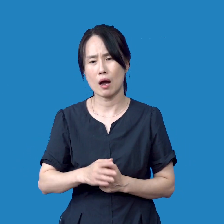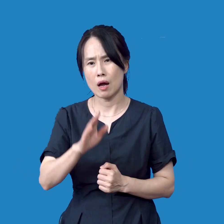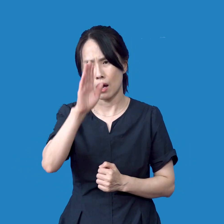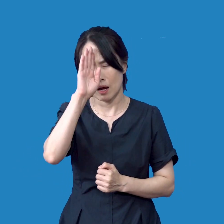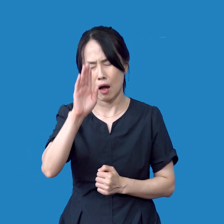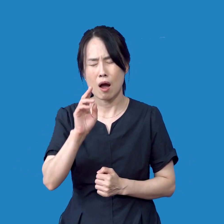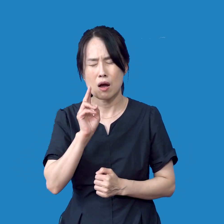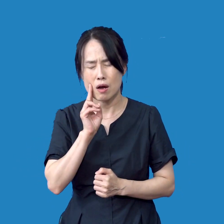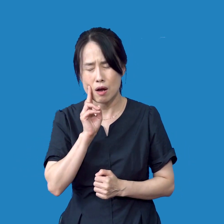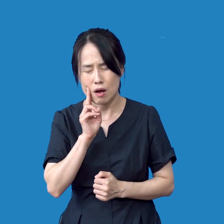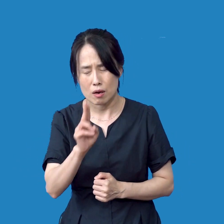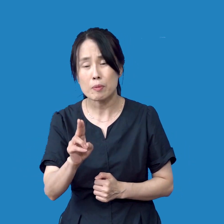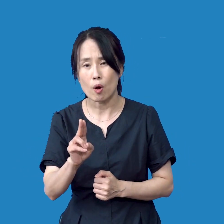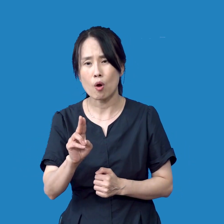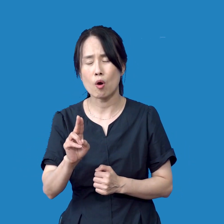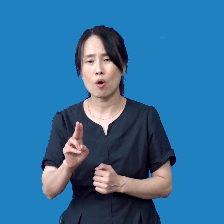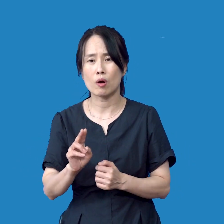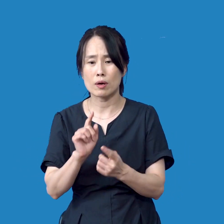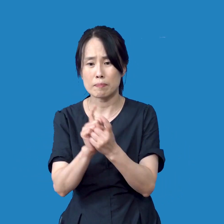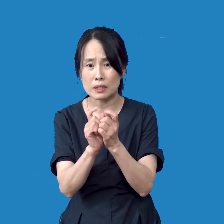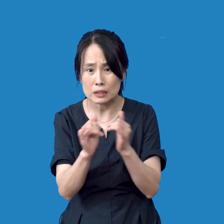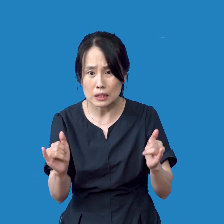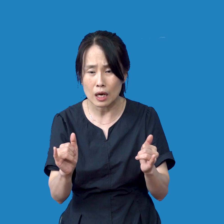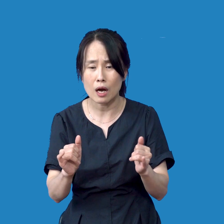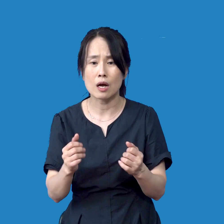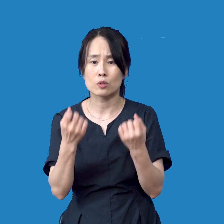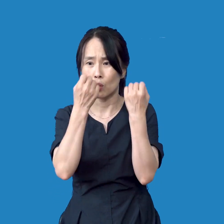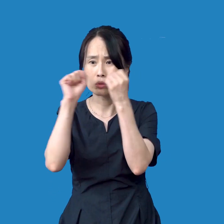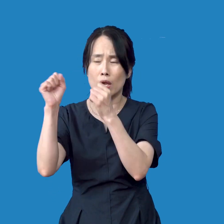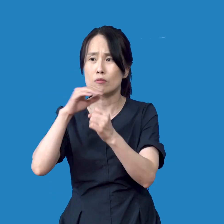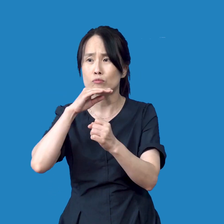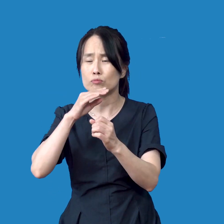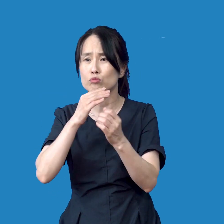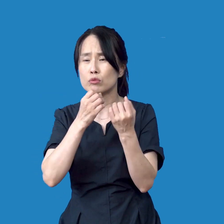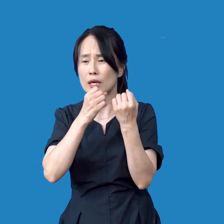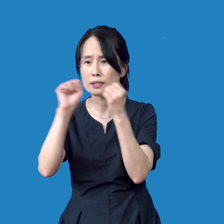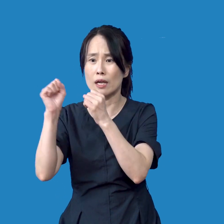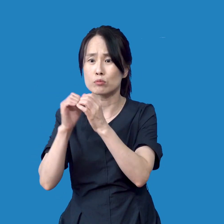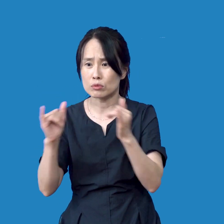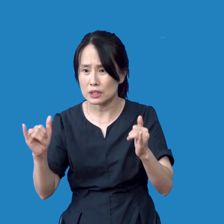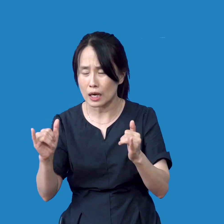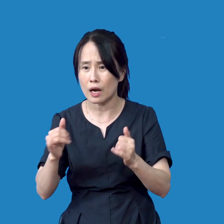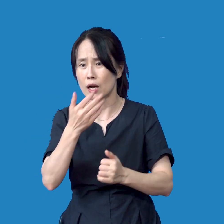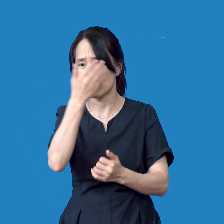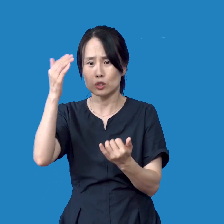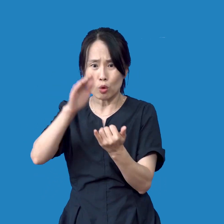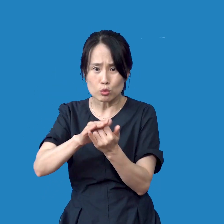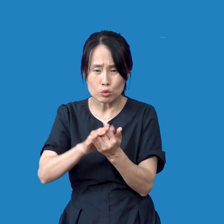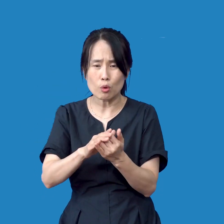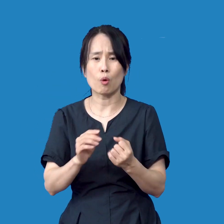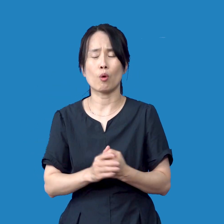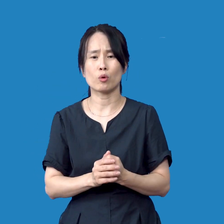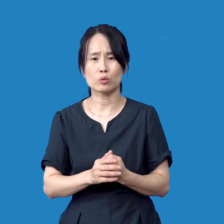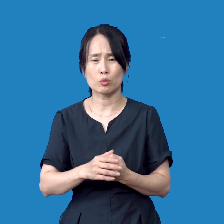가족들, 탈북민들, 탈북 청소년들, 또